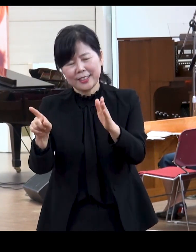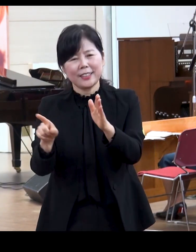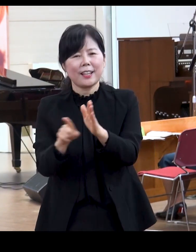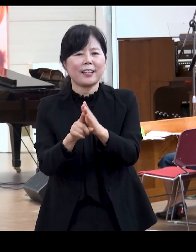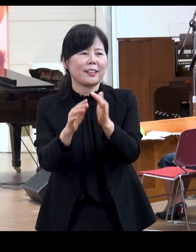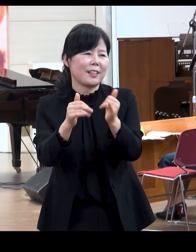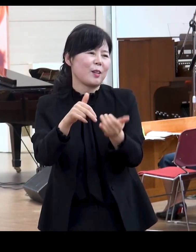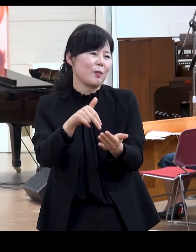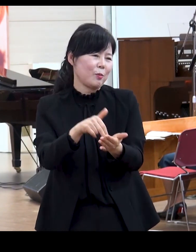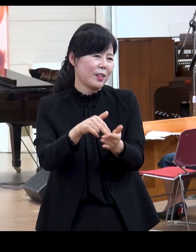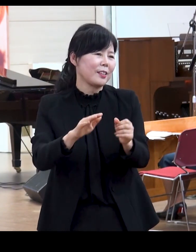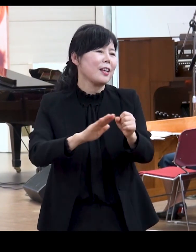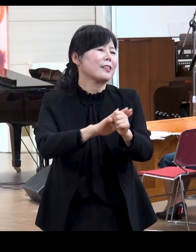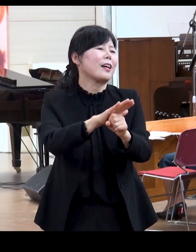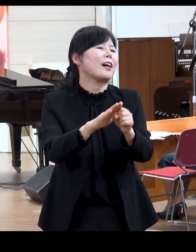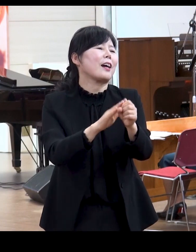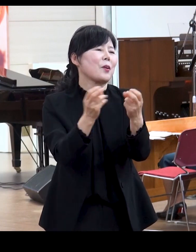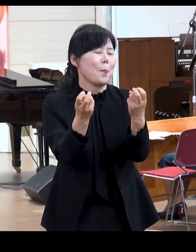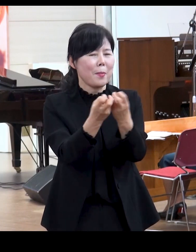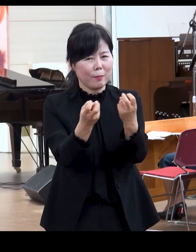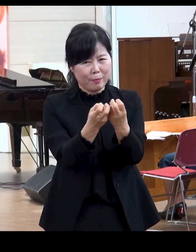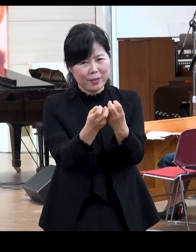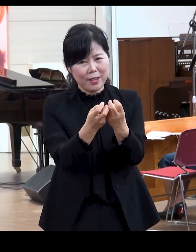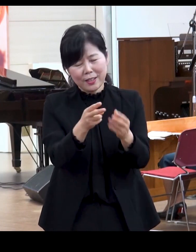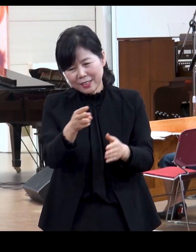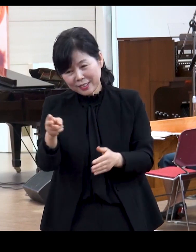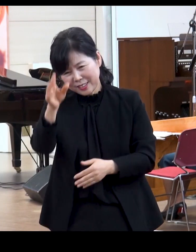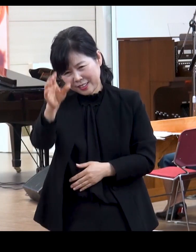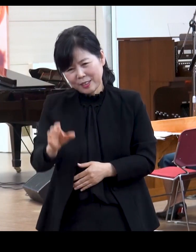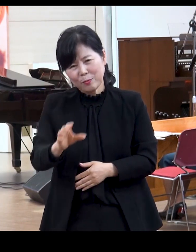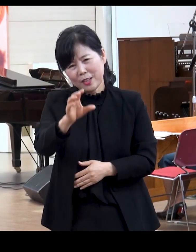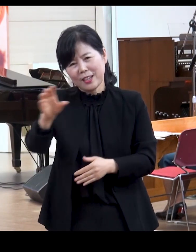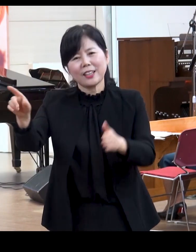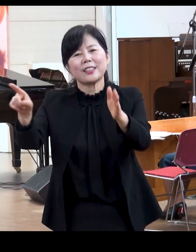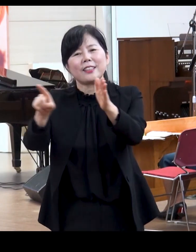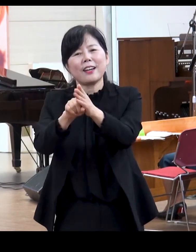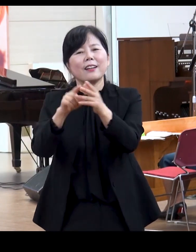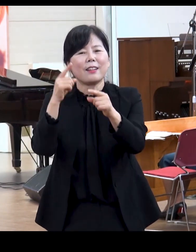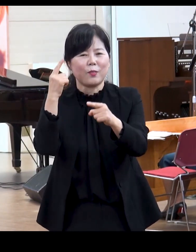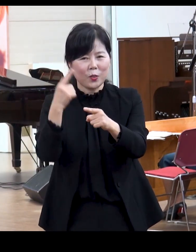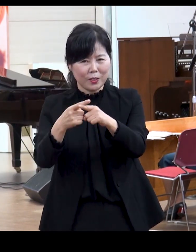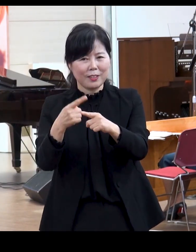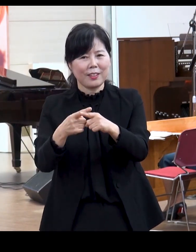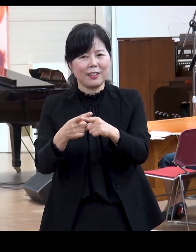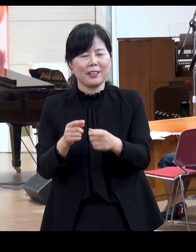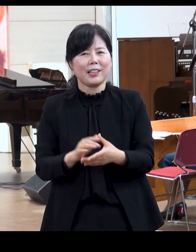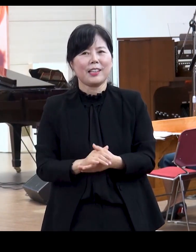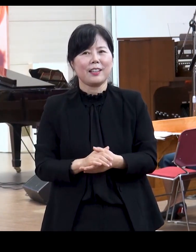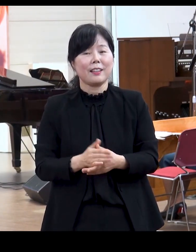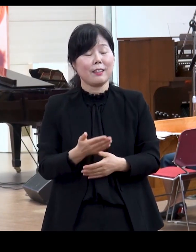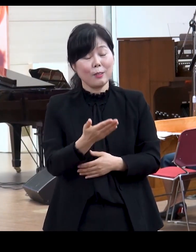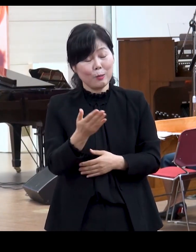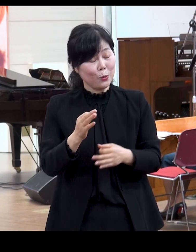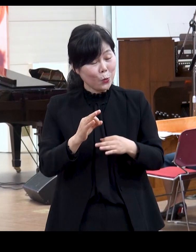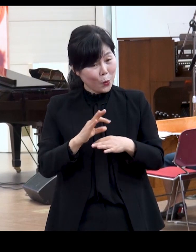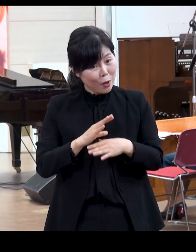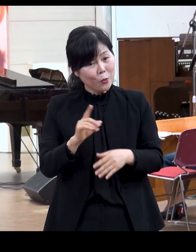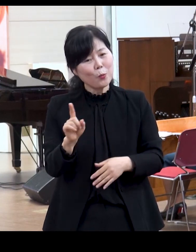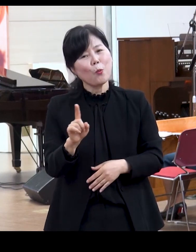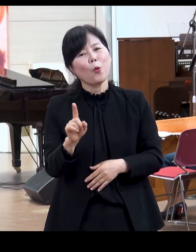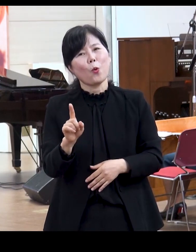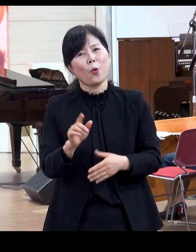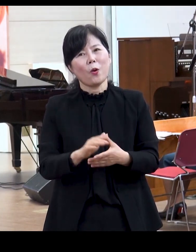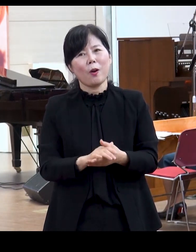우리 신앙인들이 사랑하는 이야기입니다. 이게 바로 십자가 신앙이죠. 여러분, 놀라운